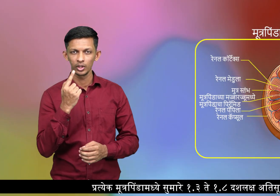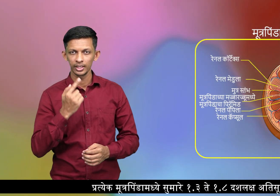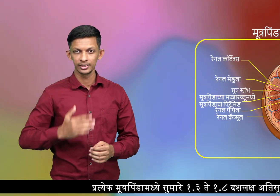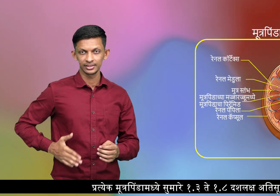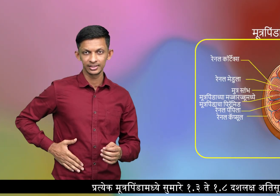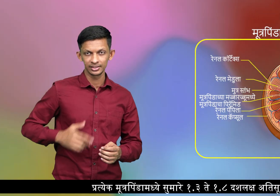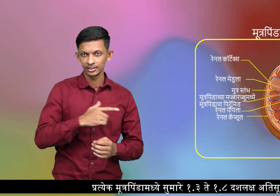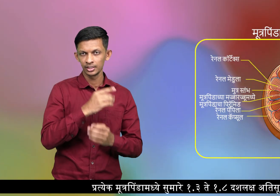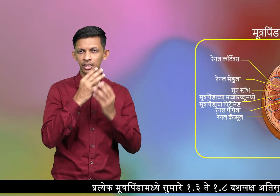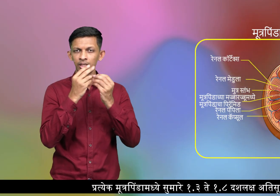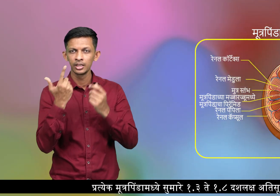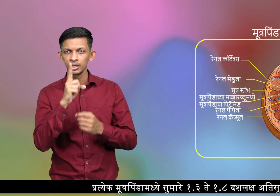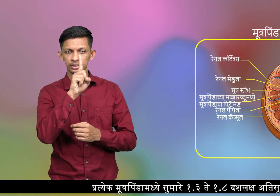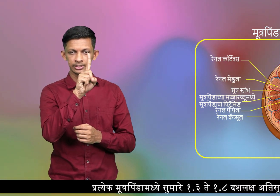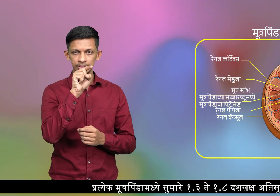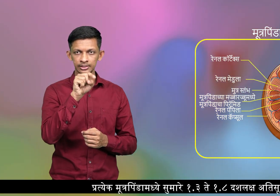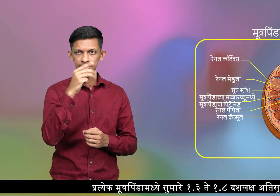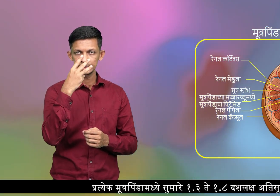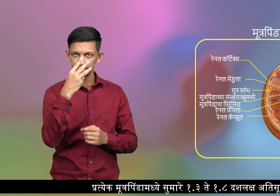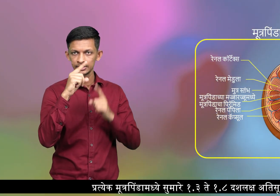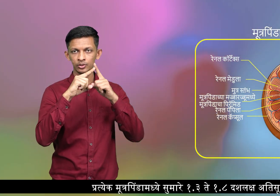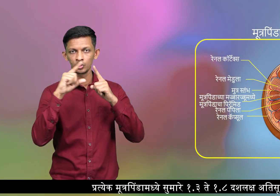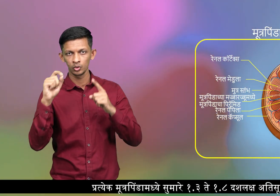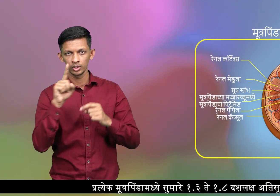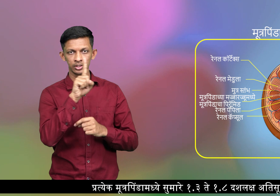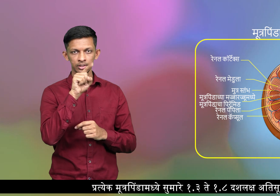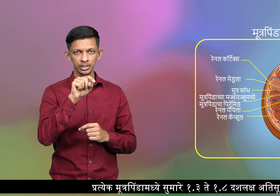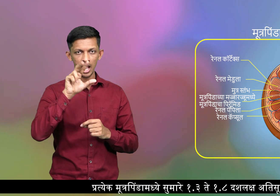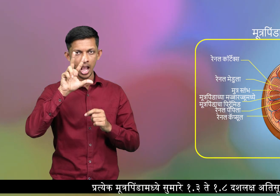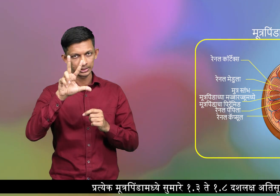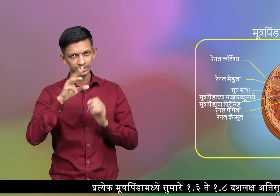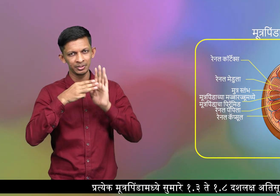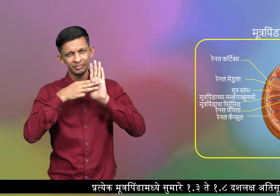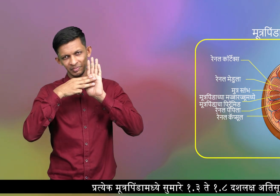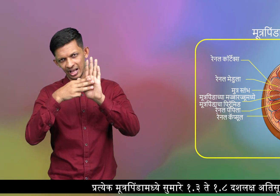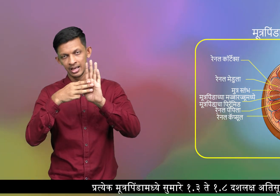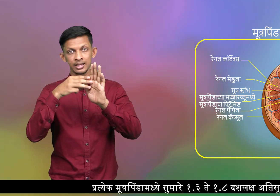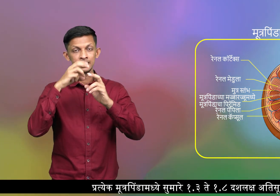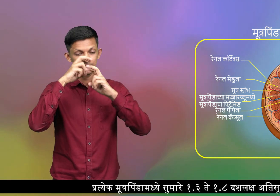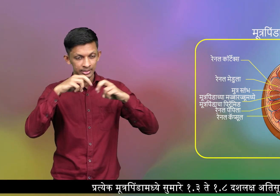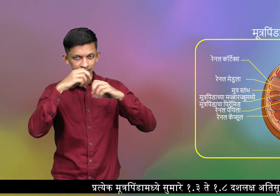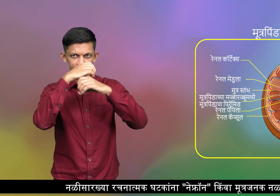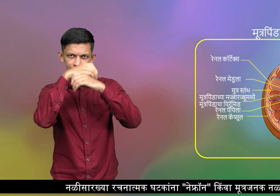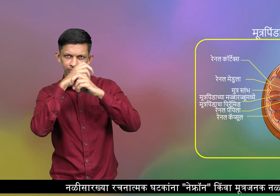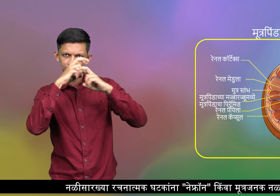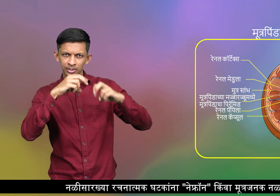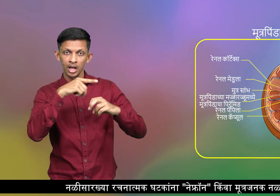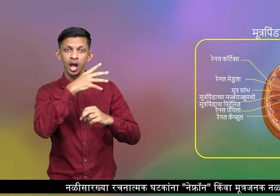प्रत्येक मूत्रपिंडामध्ये सुमारे 1.3 ते 1.8 दशलक्ष अतिसूक्ष्म व नळीसारख्या